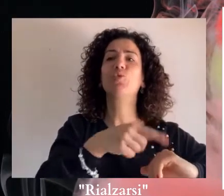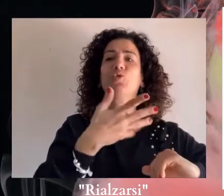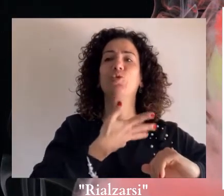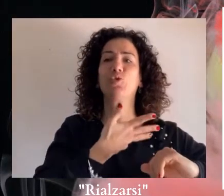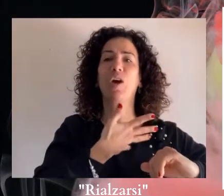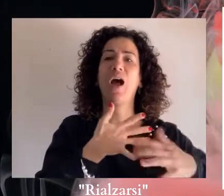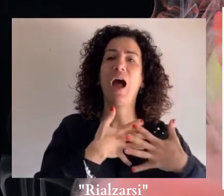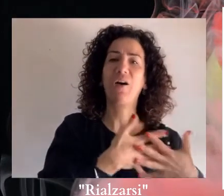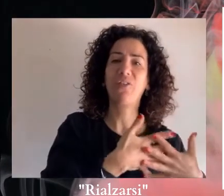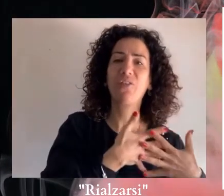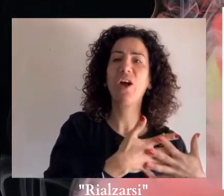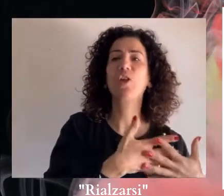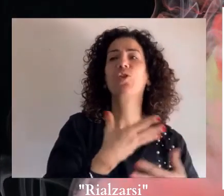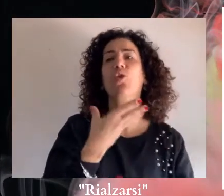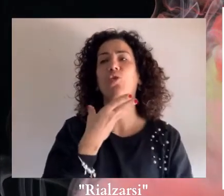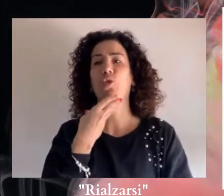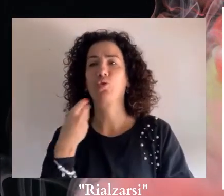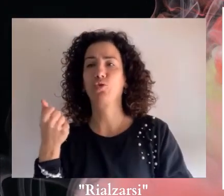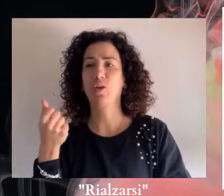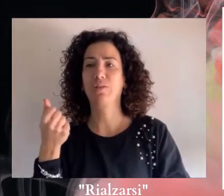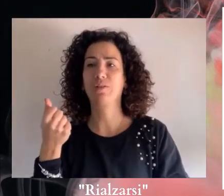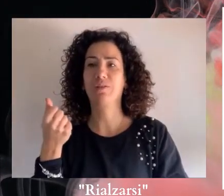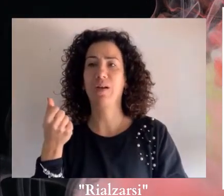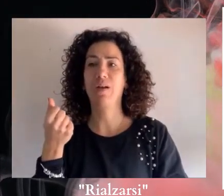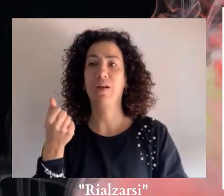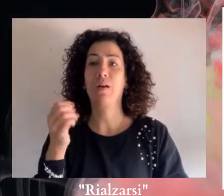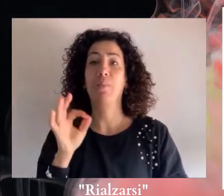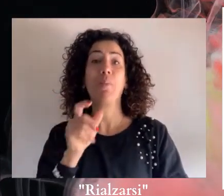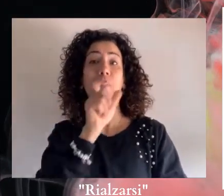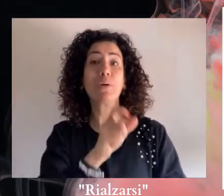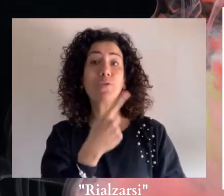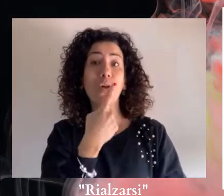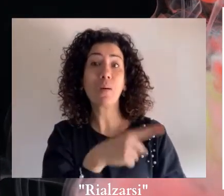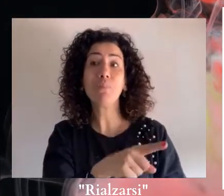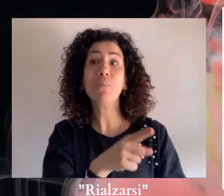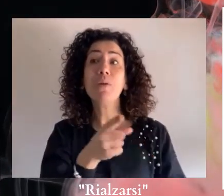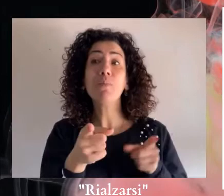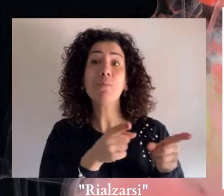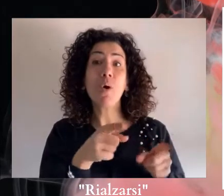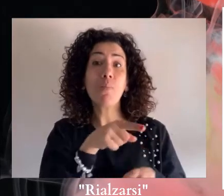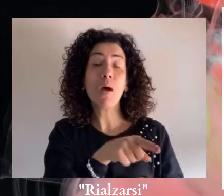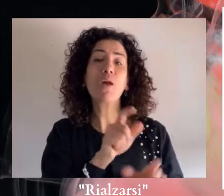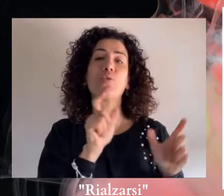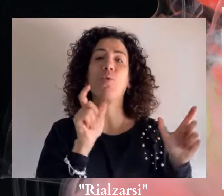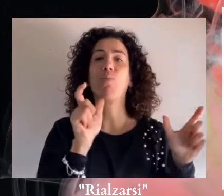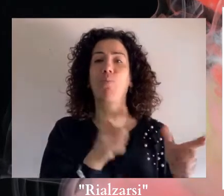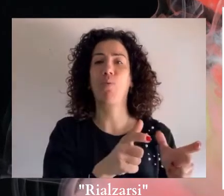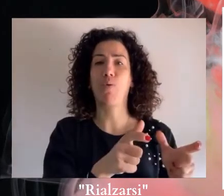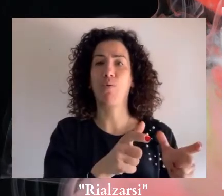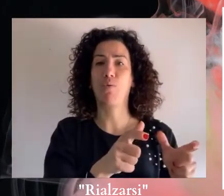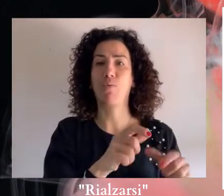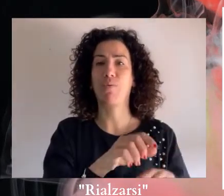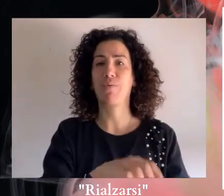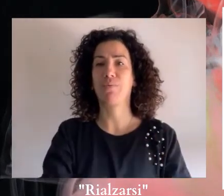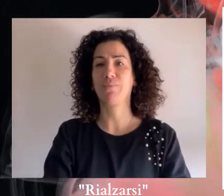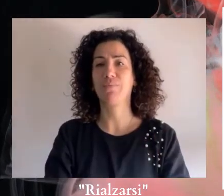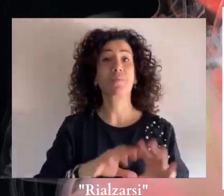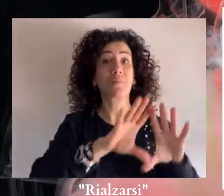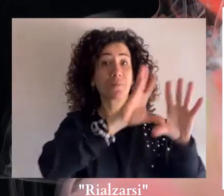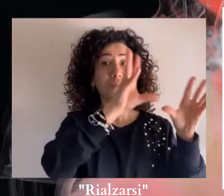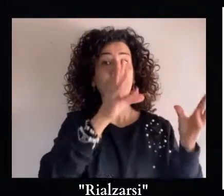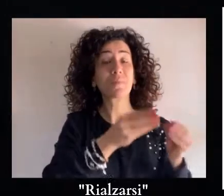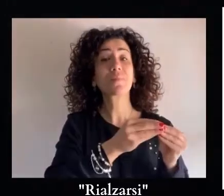con affetto e dolcezza quella dell'altro, che in questo momento è paralizzato